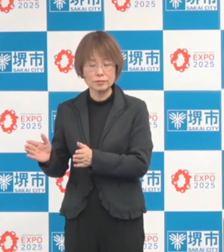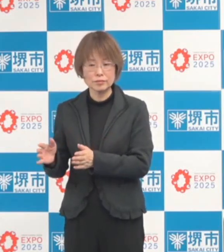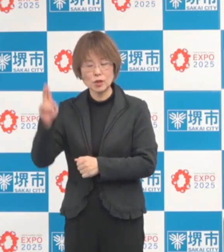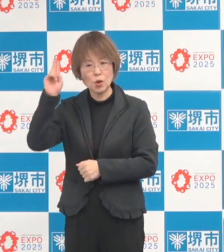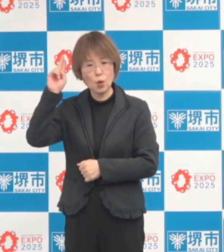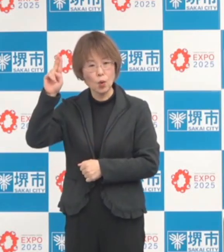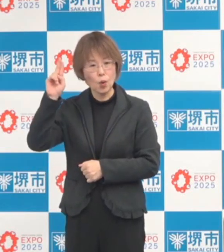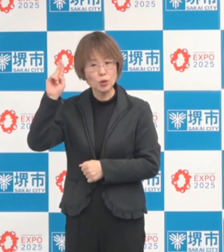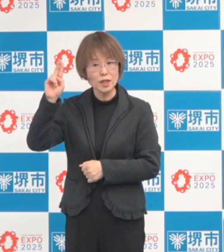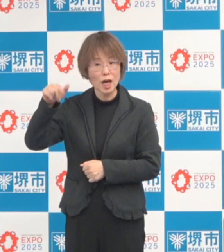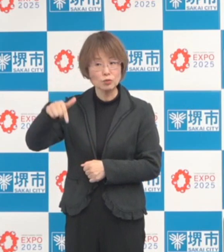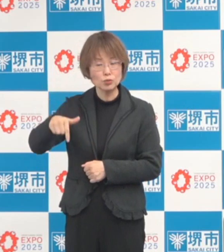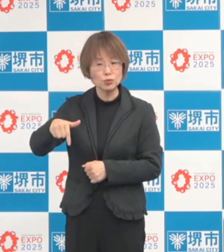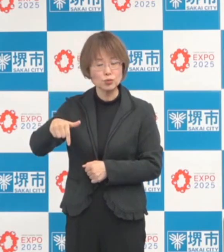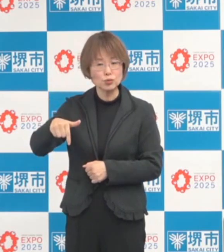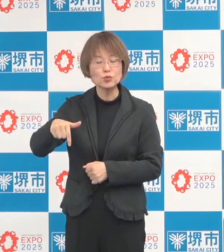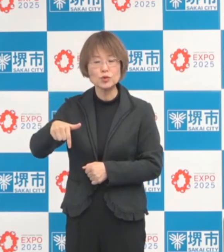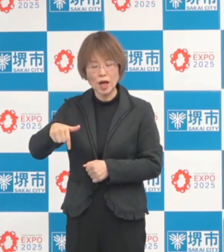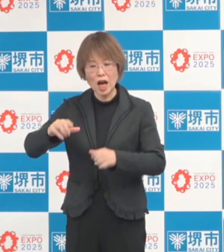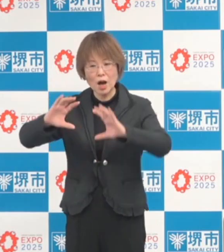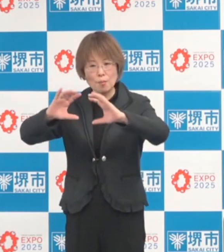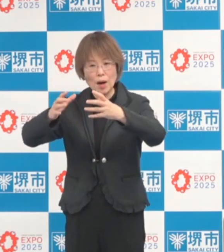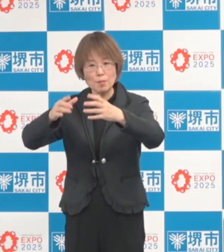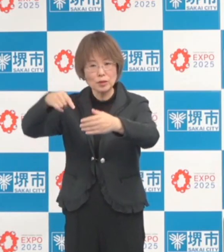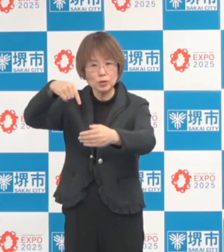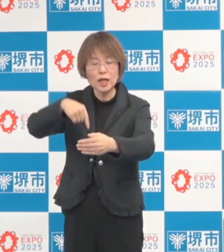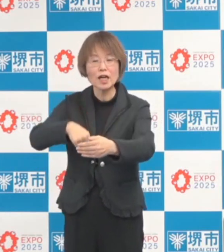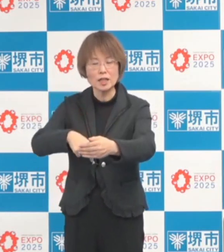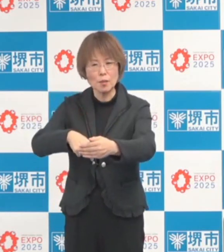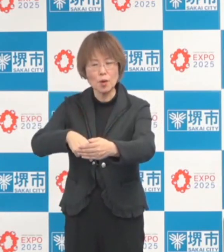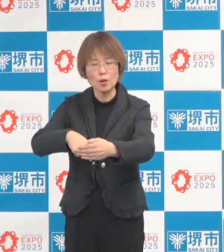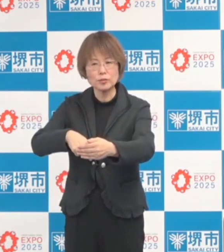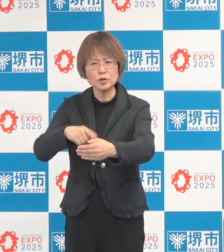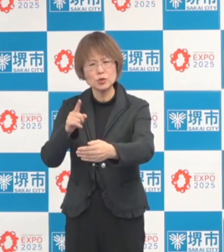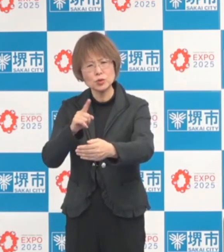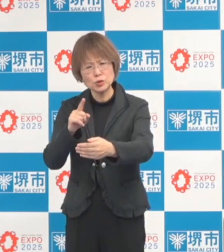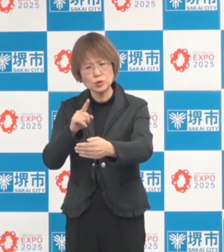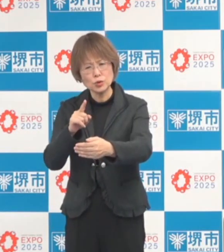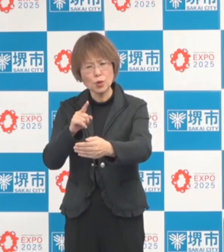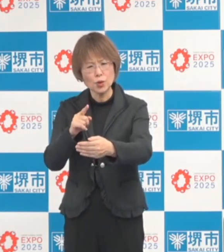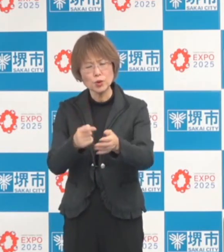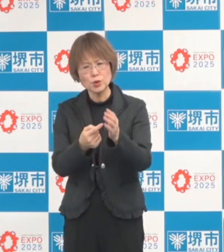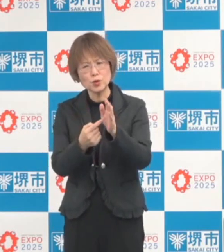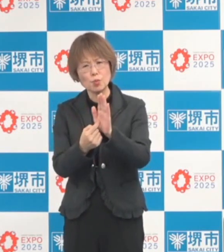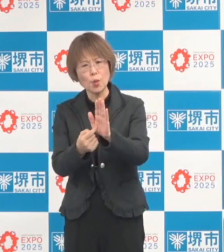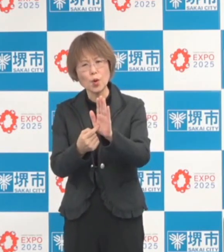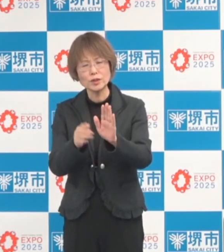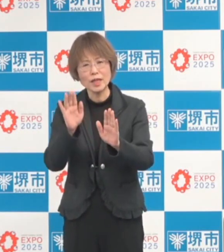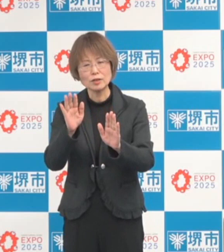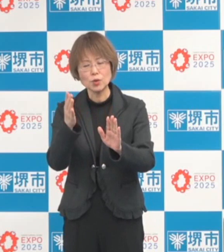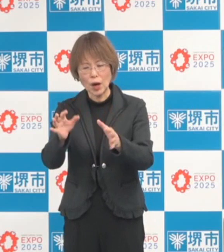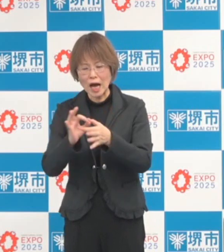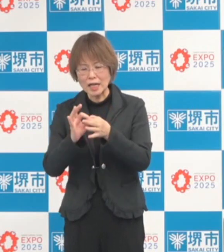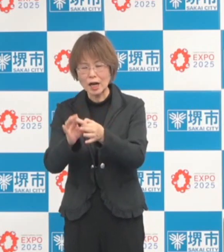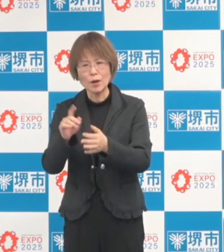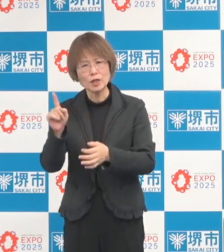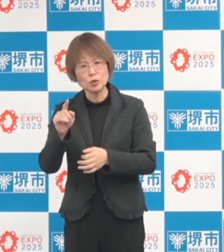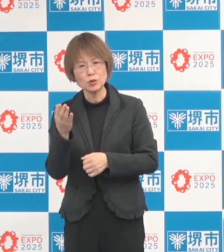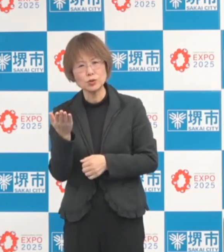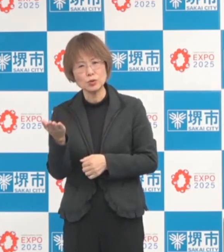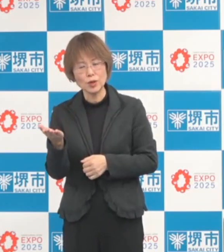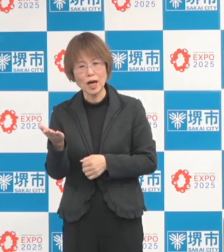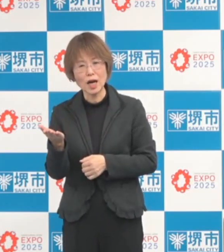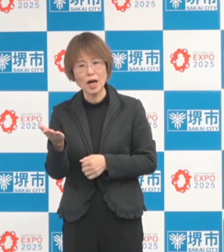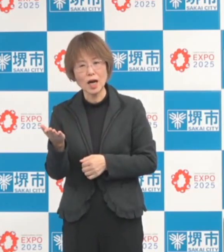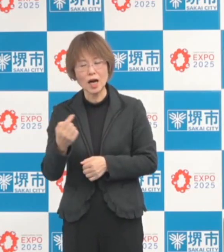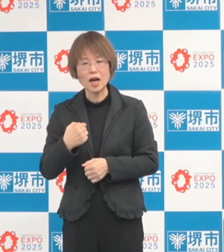阪府であったりその万博の中でもですね、どういう催しができるか、どういう関わり方がいいかと、今こちら